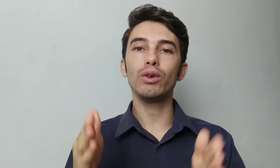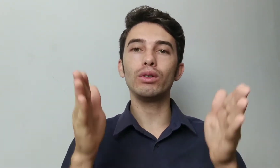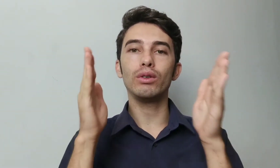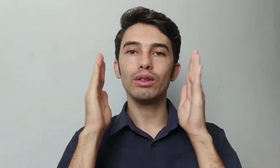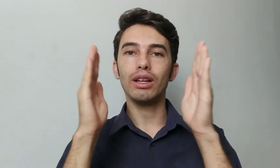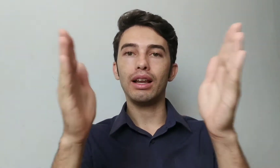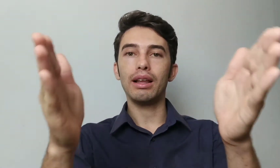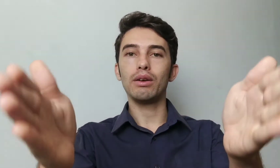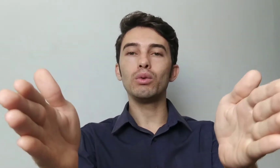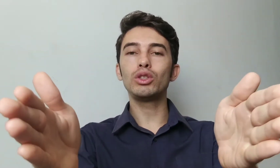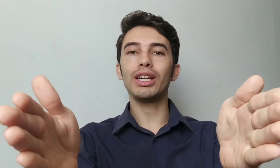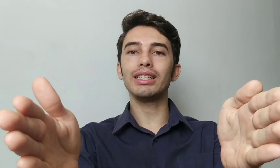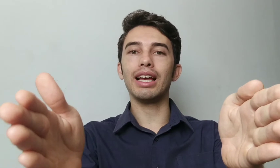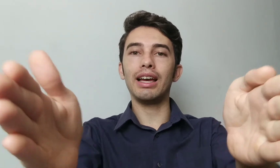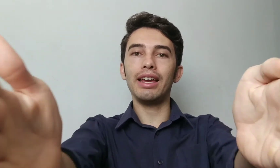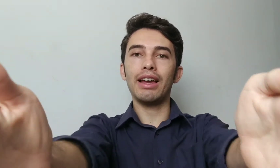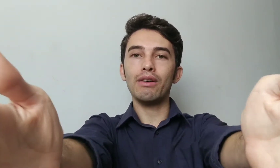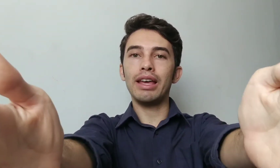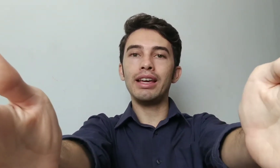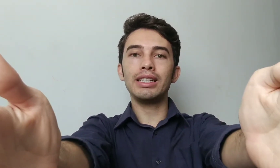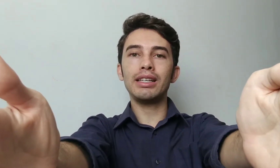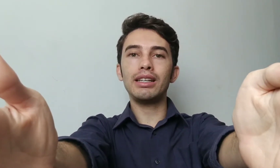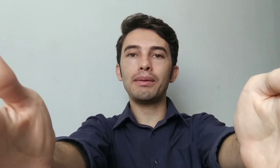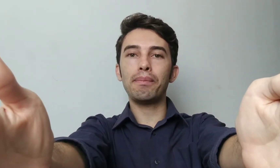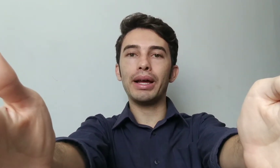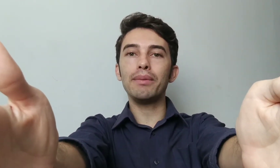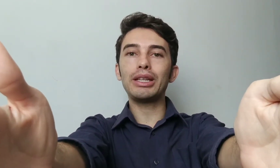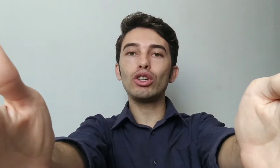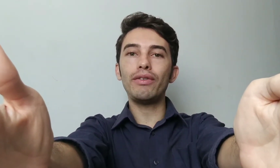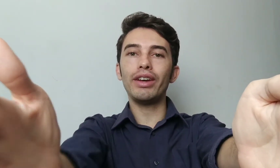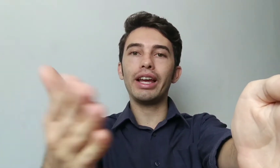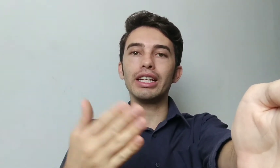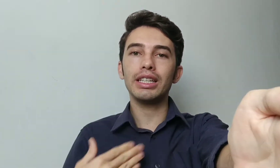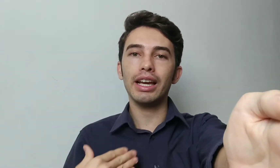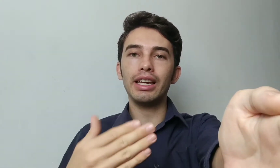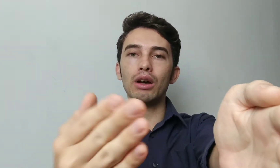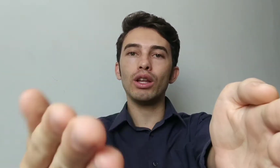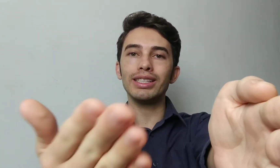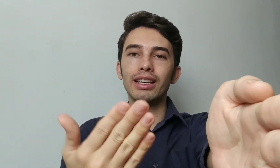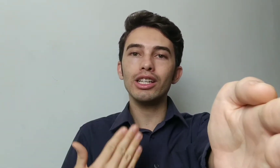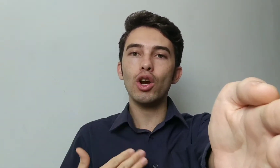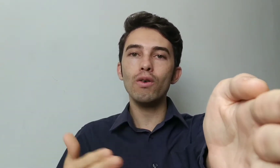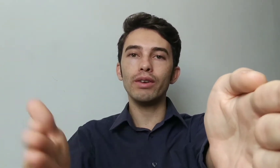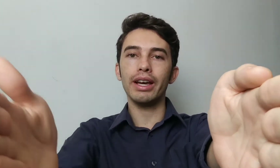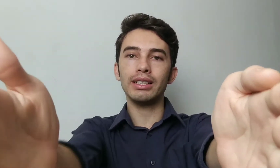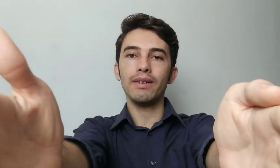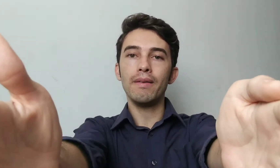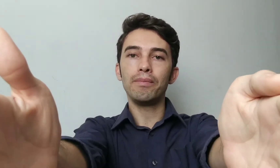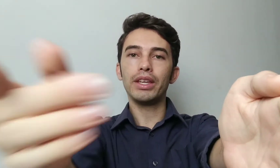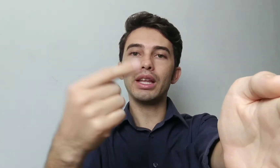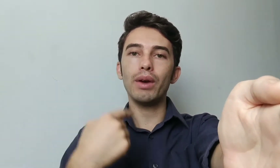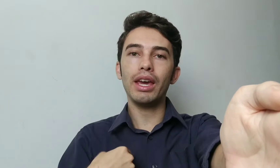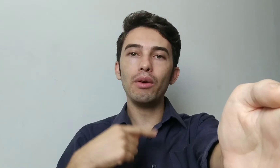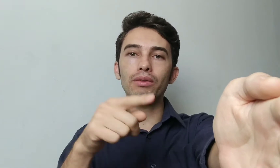vou utilizar esse parâmetro diferente, que aqui é a nossa linha de conversa. Então é eu e